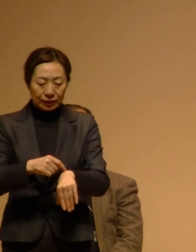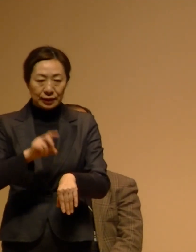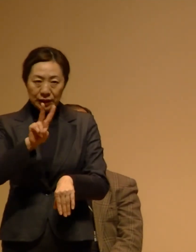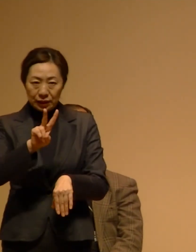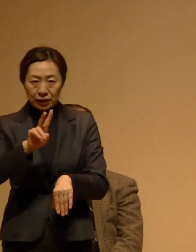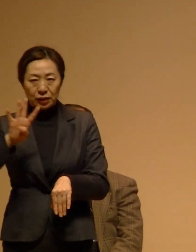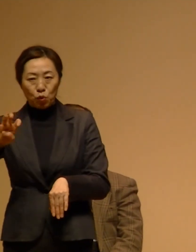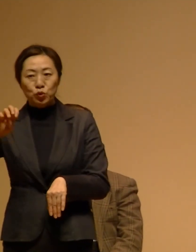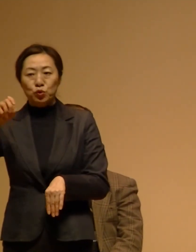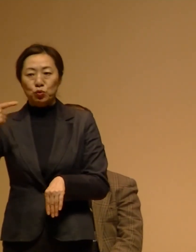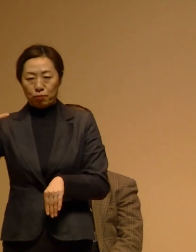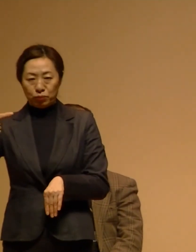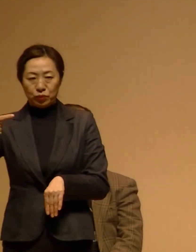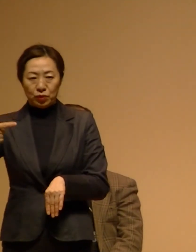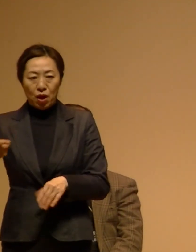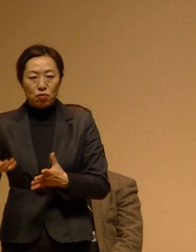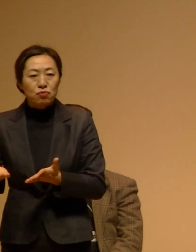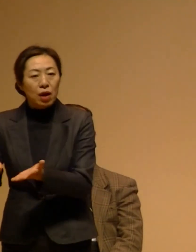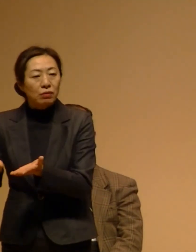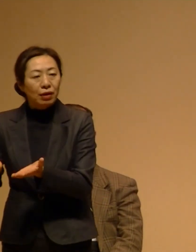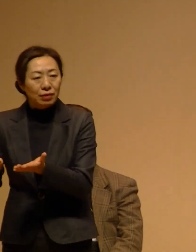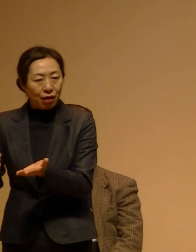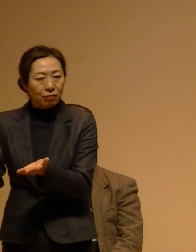46分グラグラグラ、